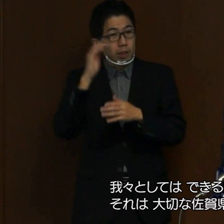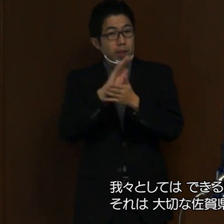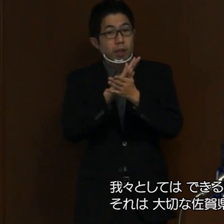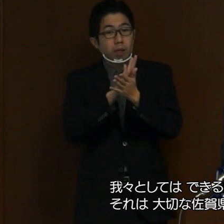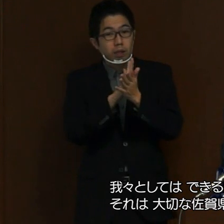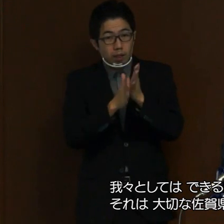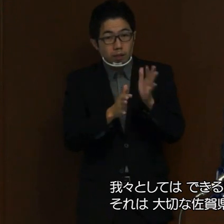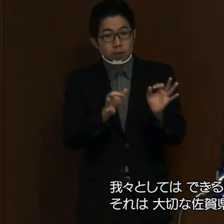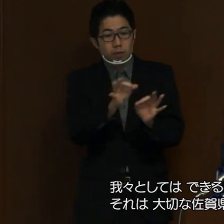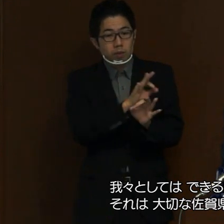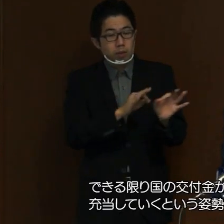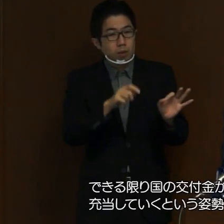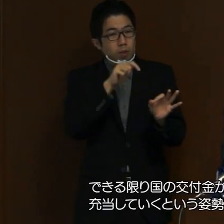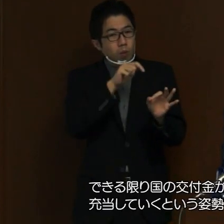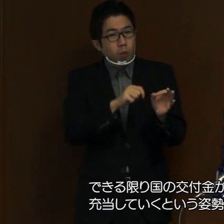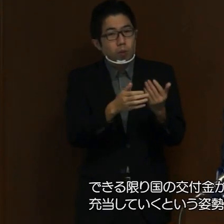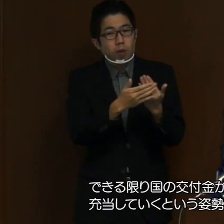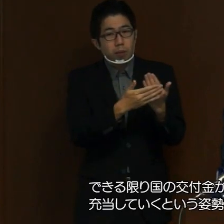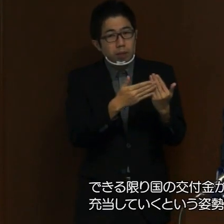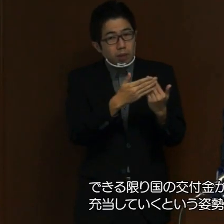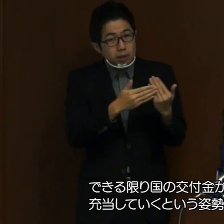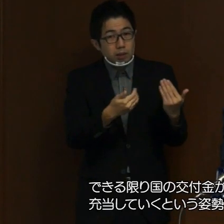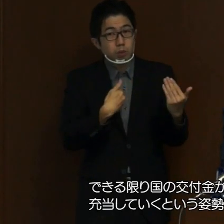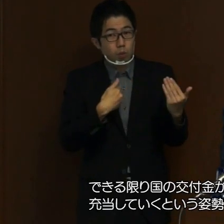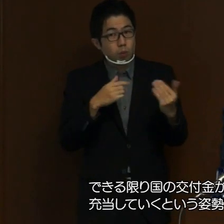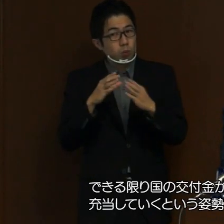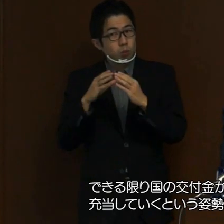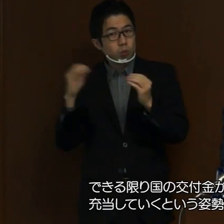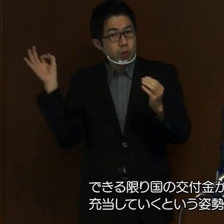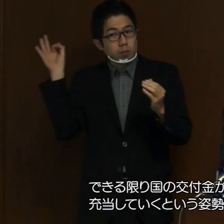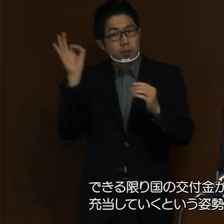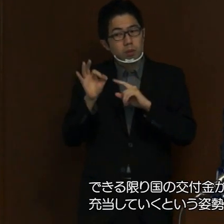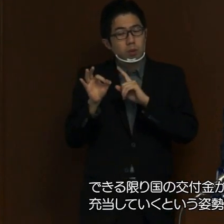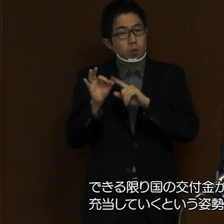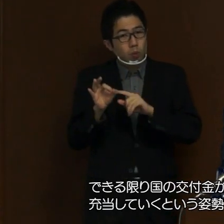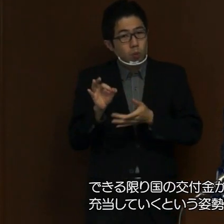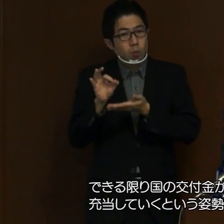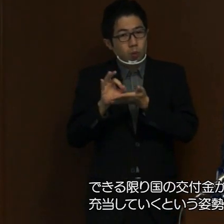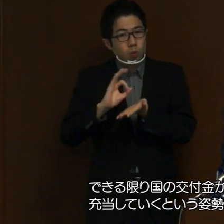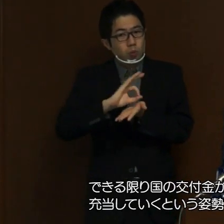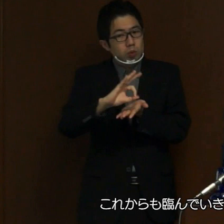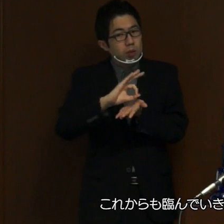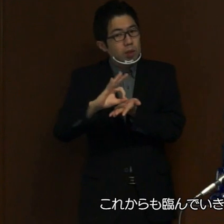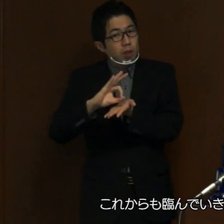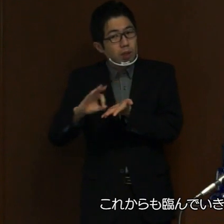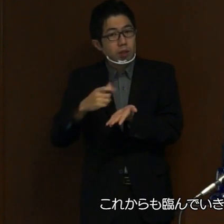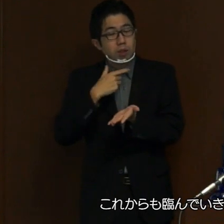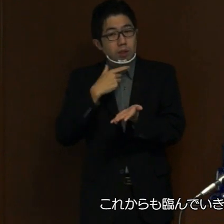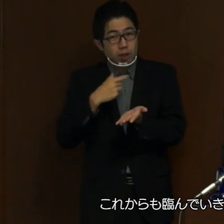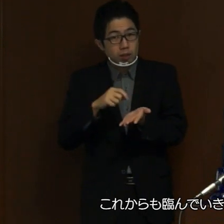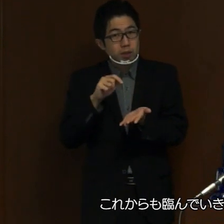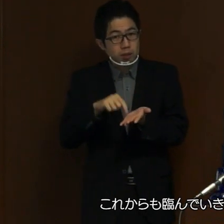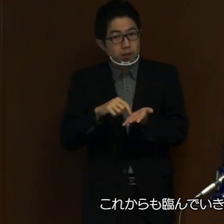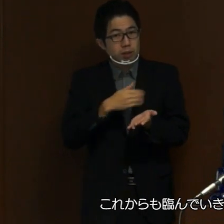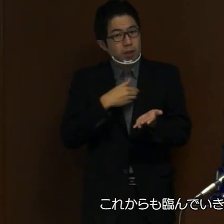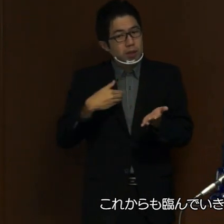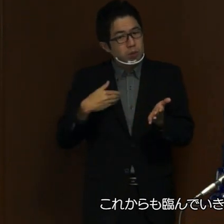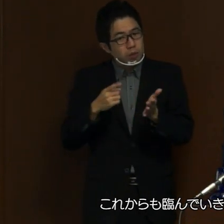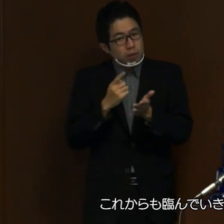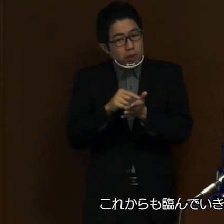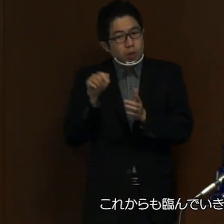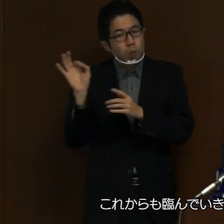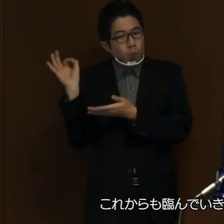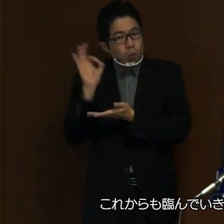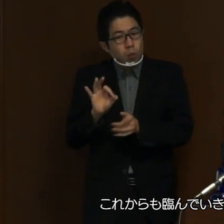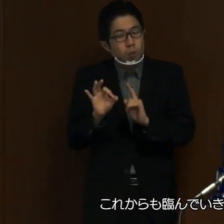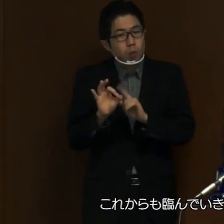財政運営なので、できる限り国の交付金が当たるものについては充当していくという姿勢でこれからも臨んでいきたいと思っています